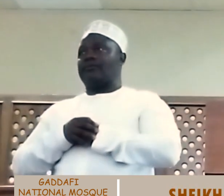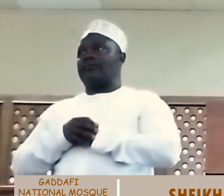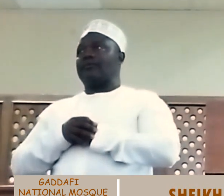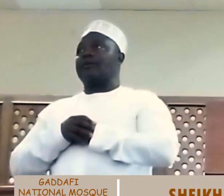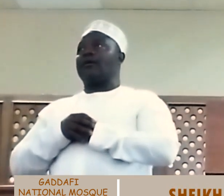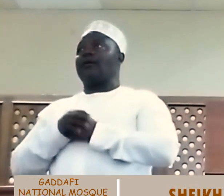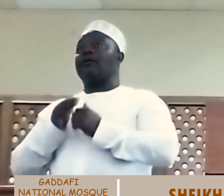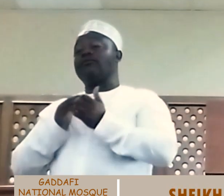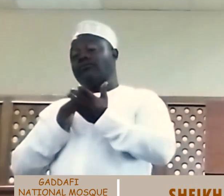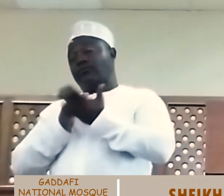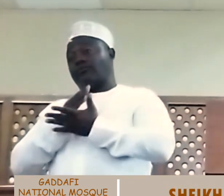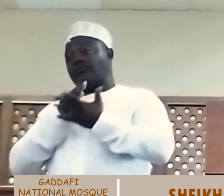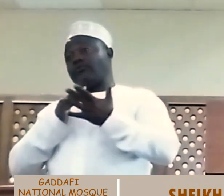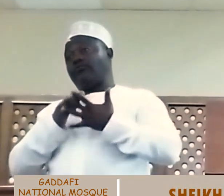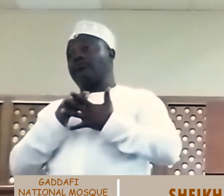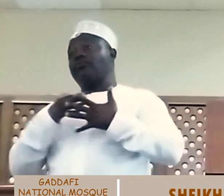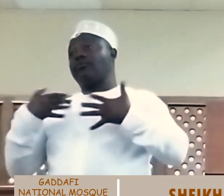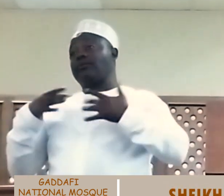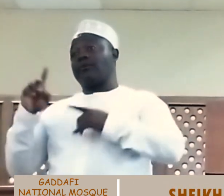وقولوا قولا سديدا